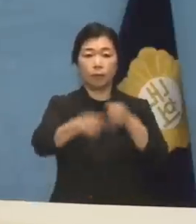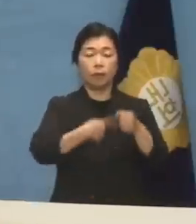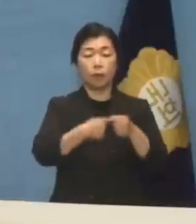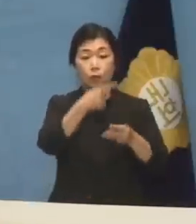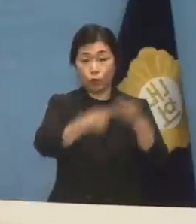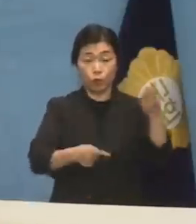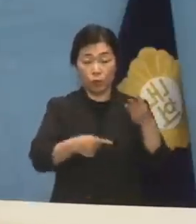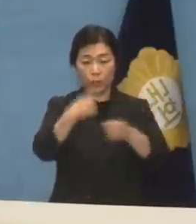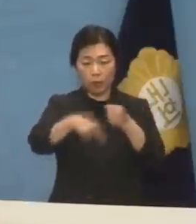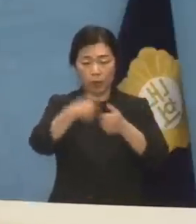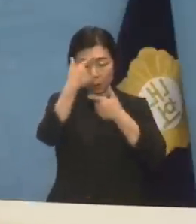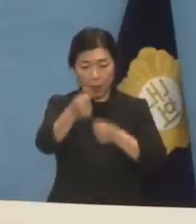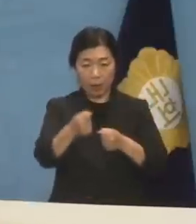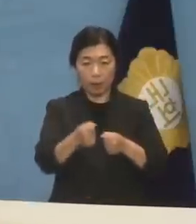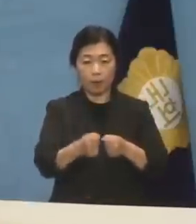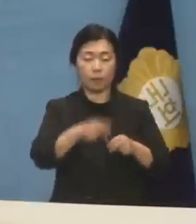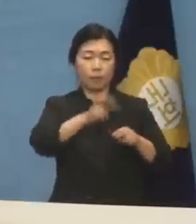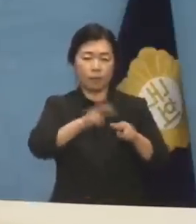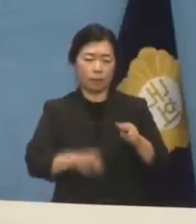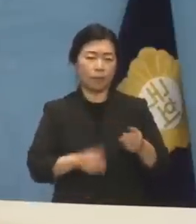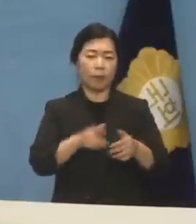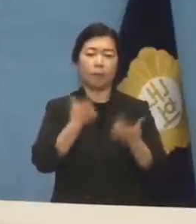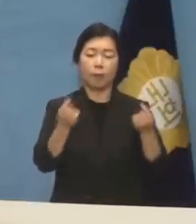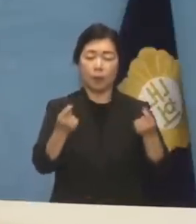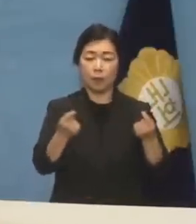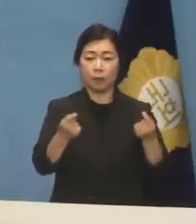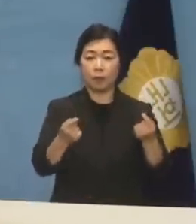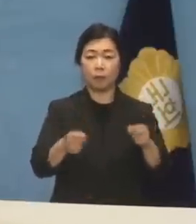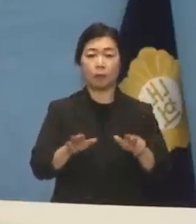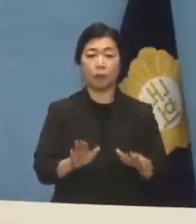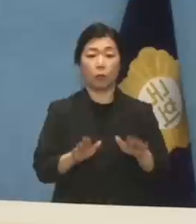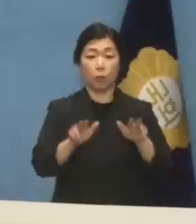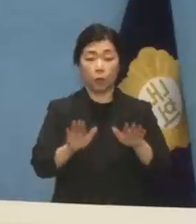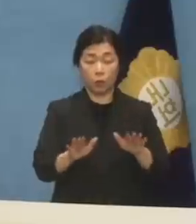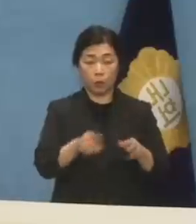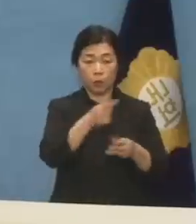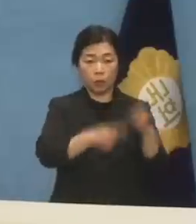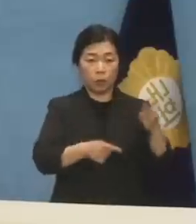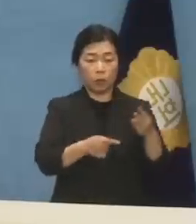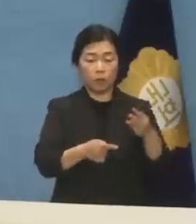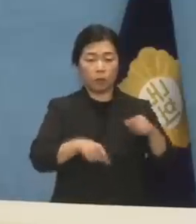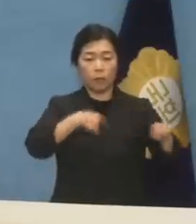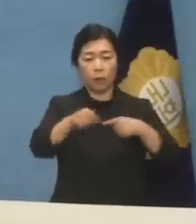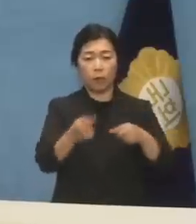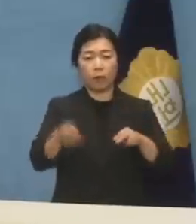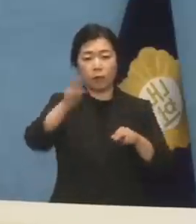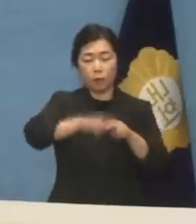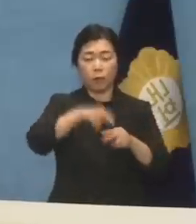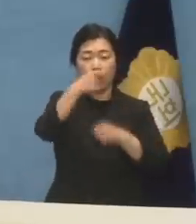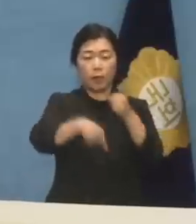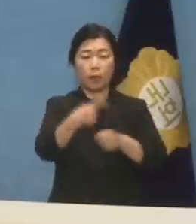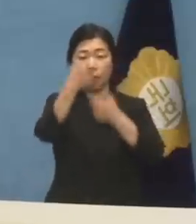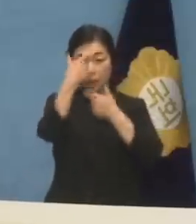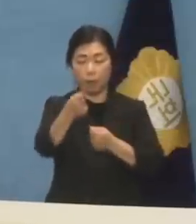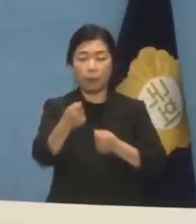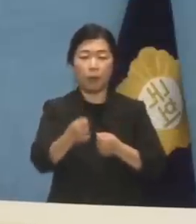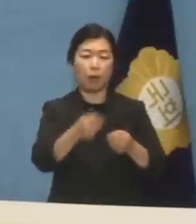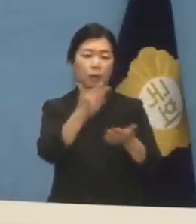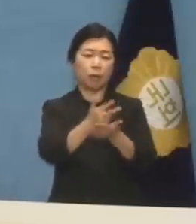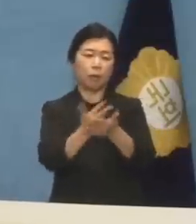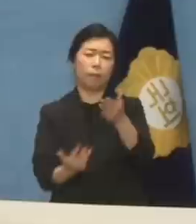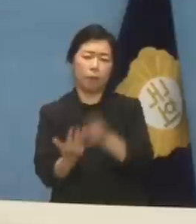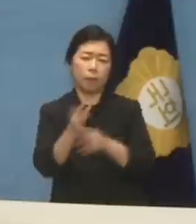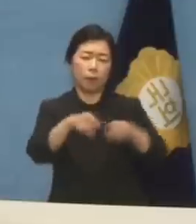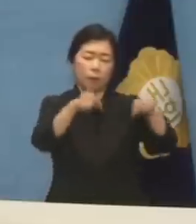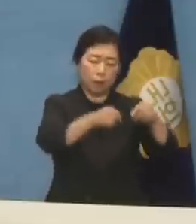기자회견문, 심판은 끝났다, 퇴진이 답이다. 오늘은 윤석열 정권 취임 1년이 되는 날입니다. 이태원